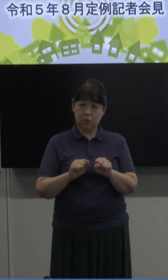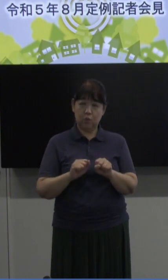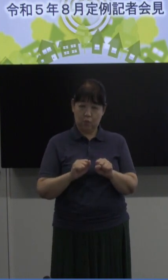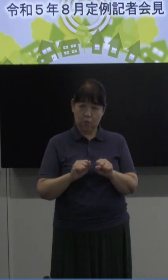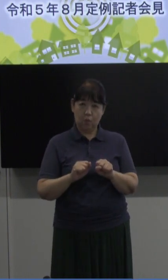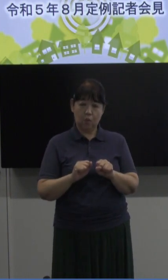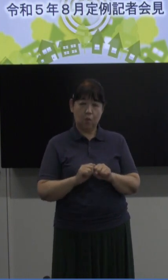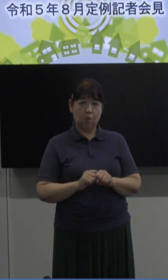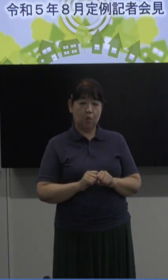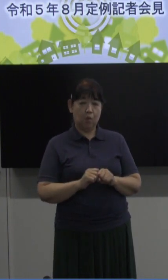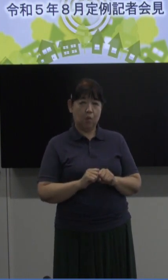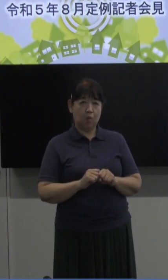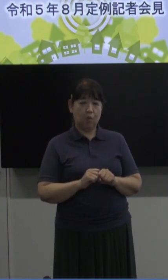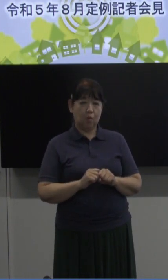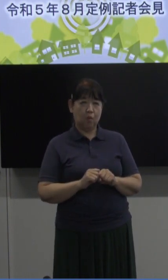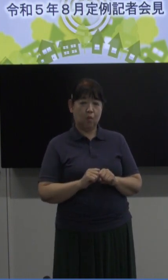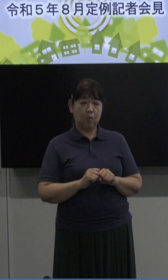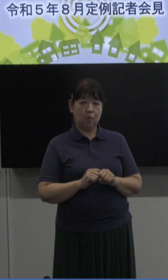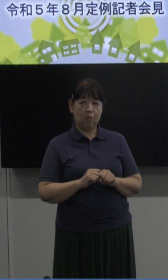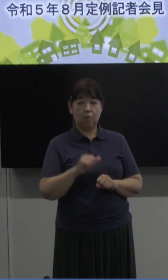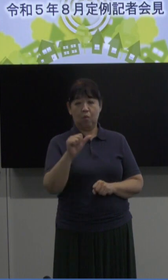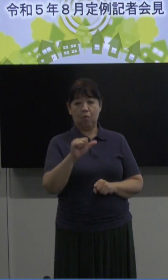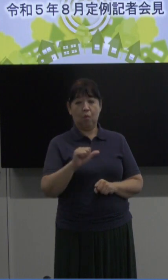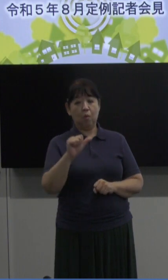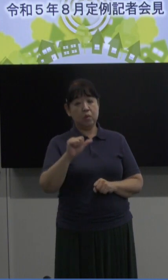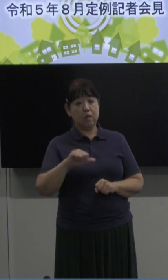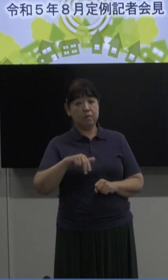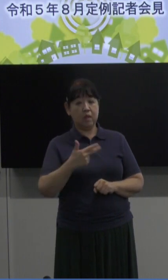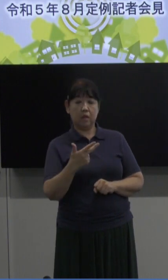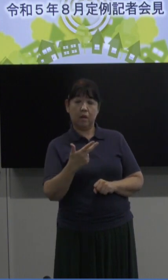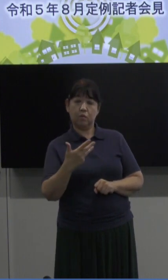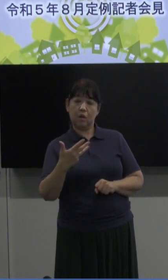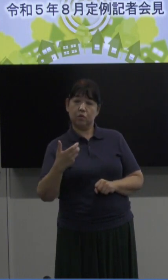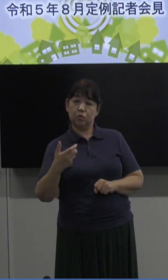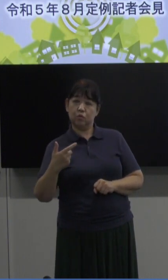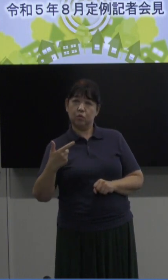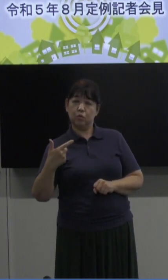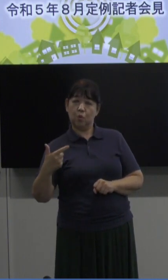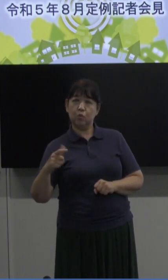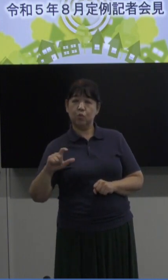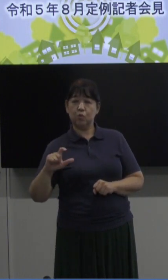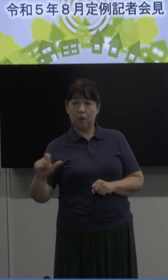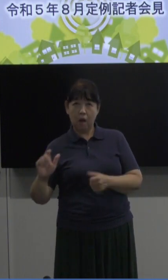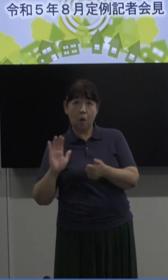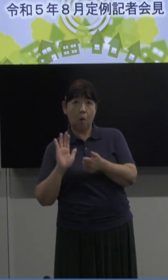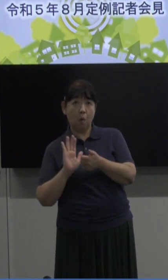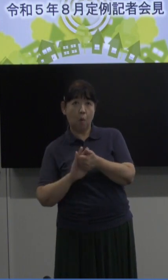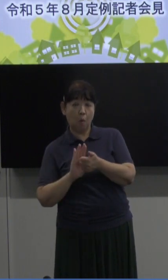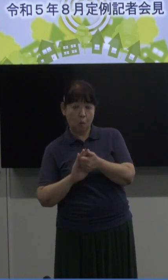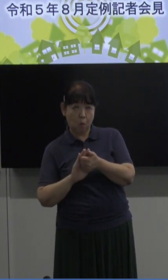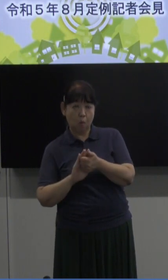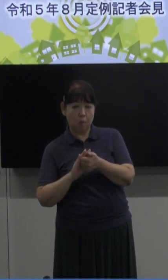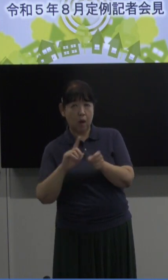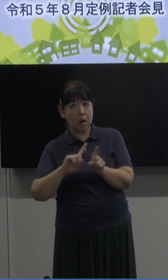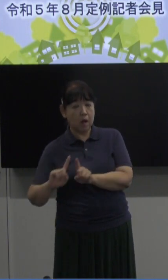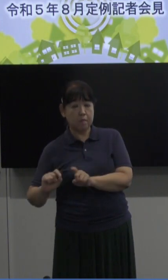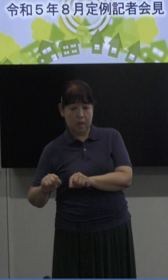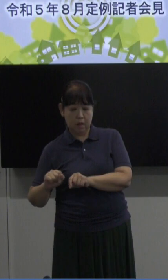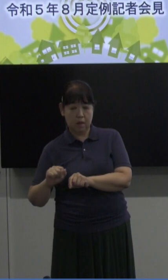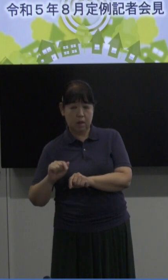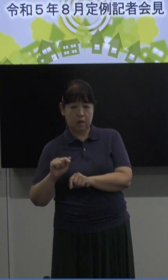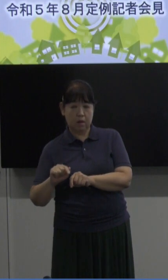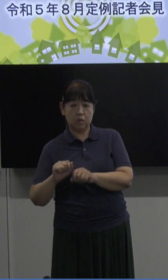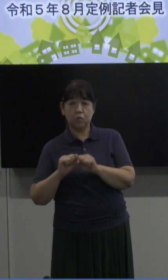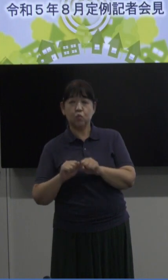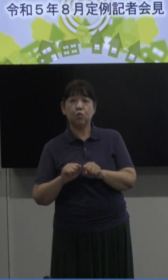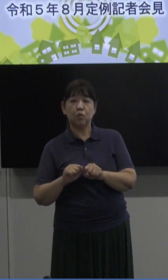免額といたしましては5786円約 55% を減額